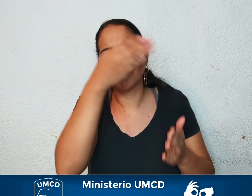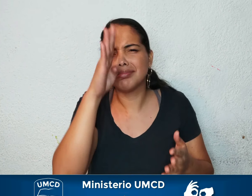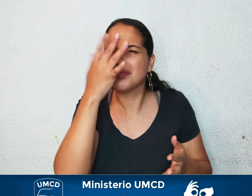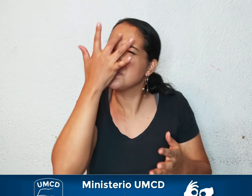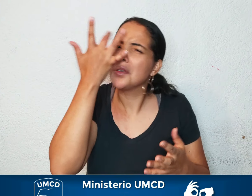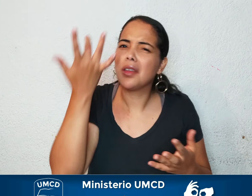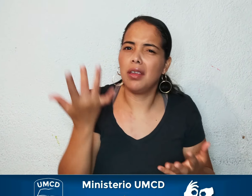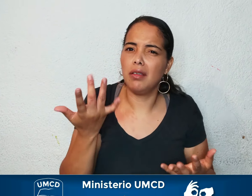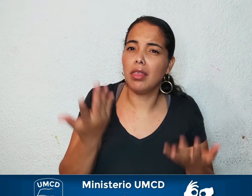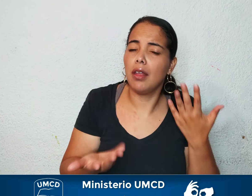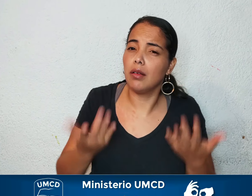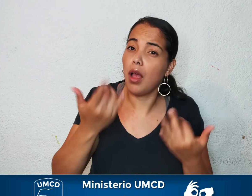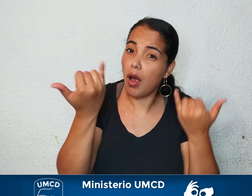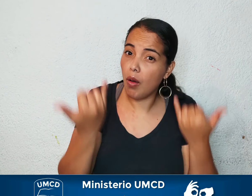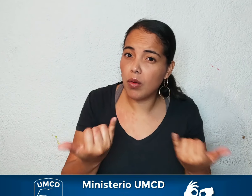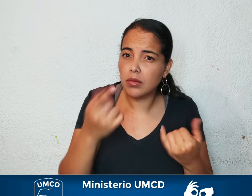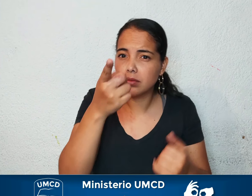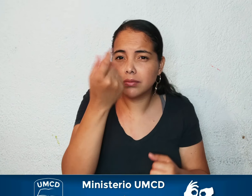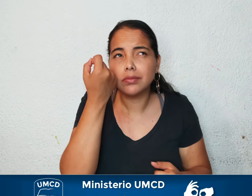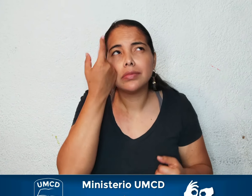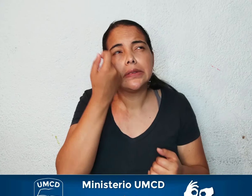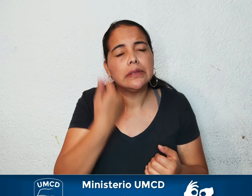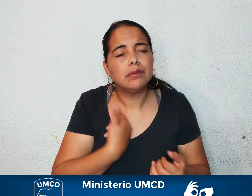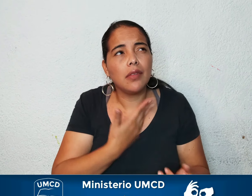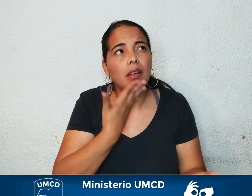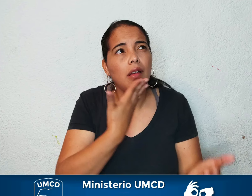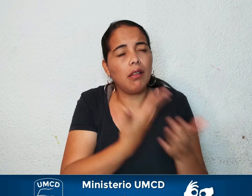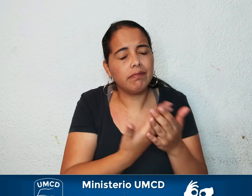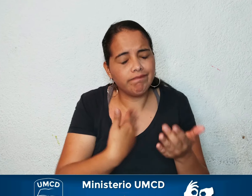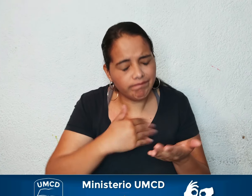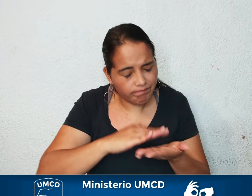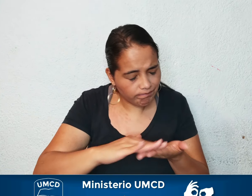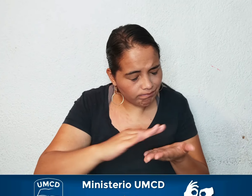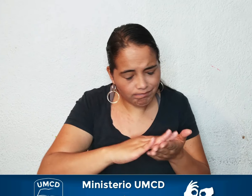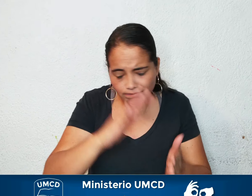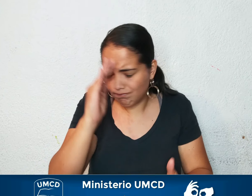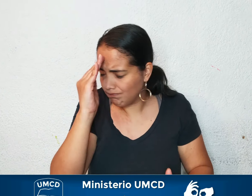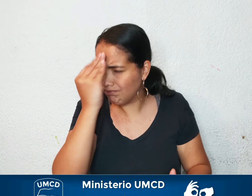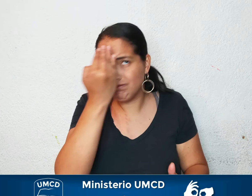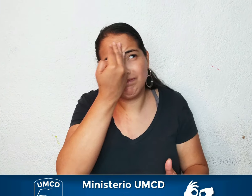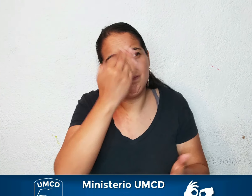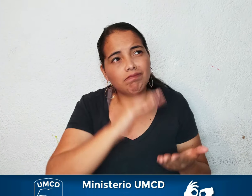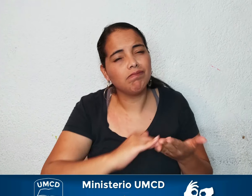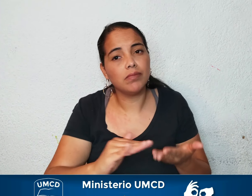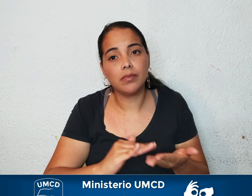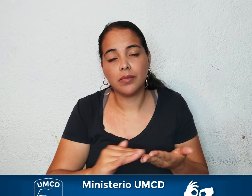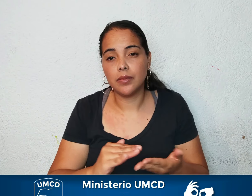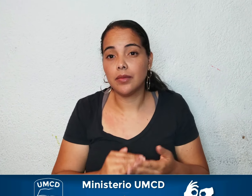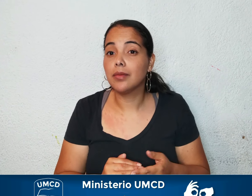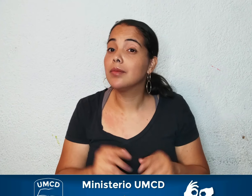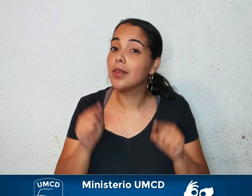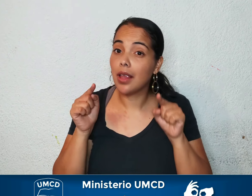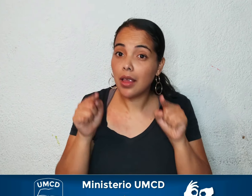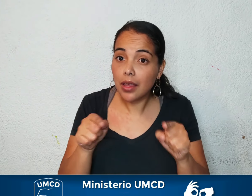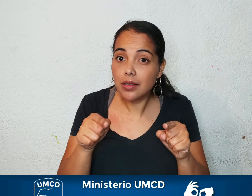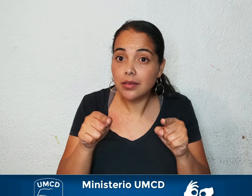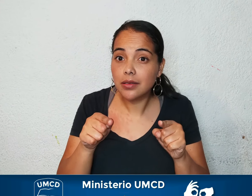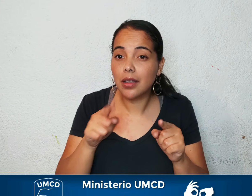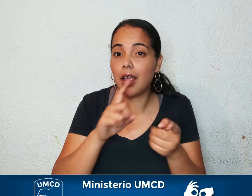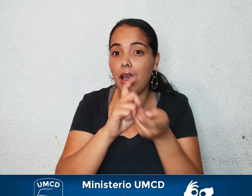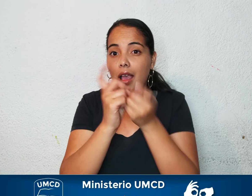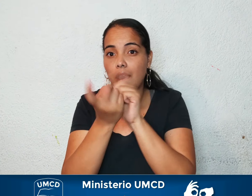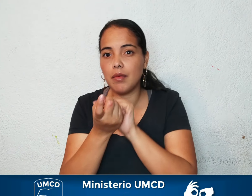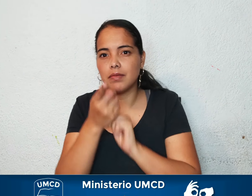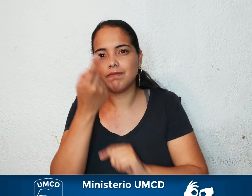justicia cuando yo por fe le pido perdón, arrepentido, le pido que me salve. Esa